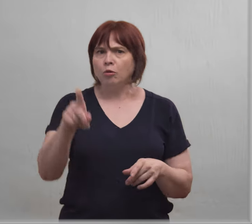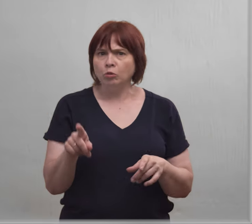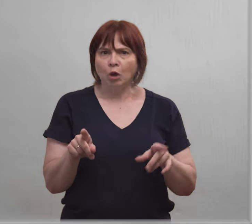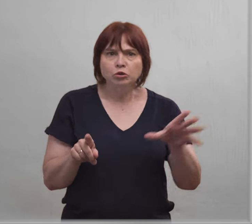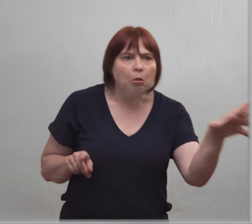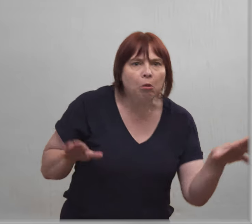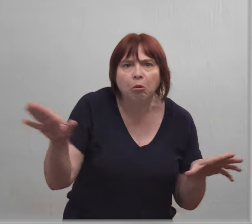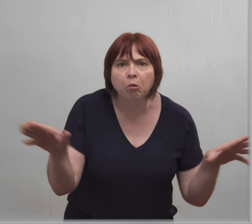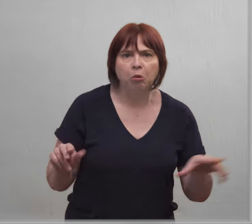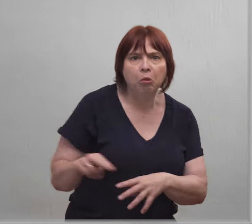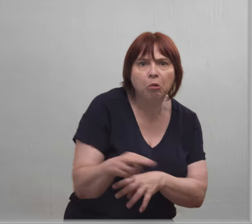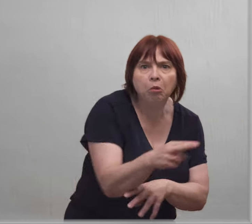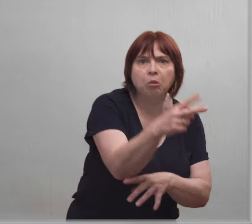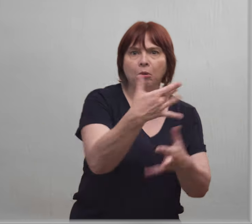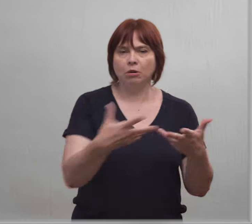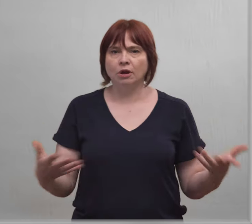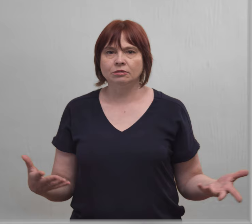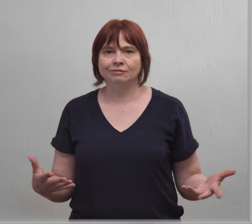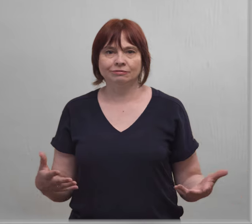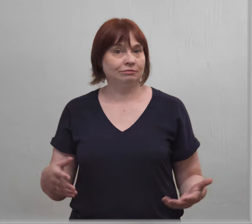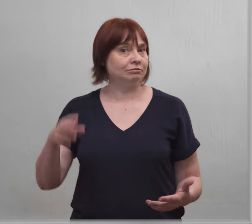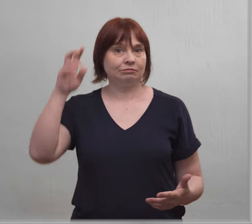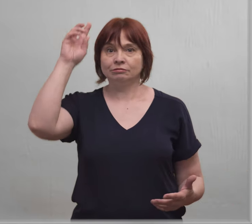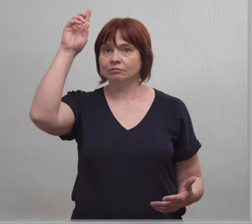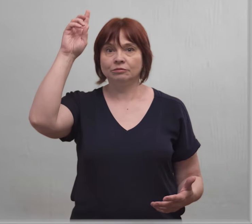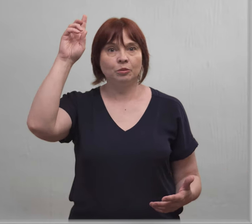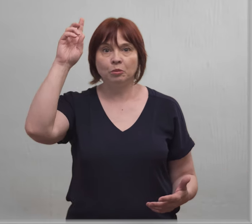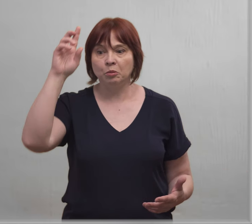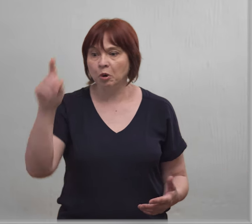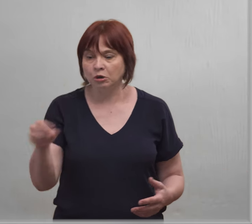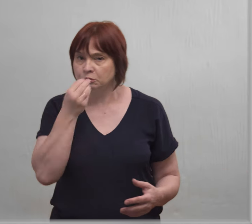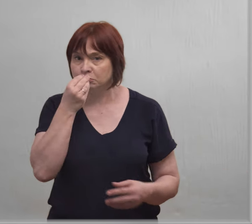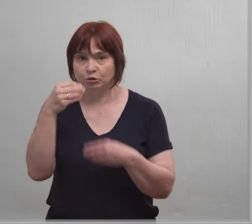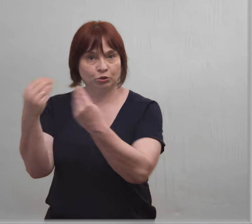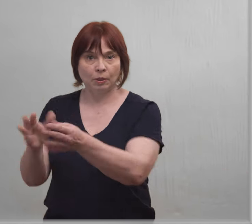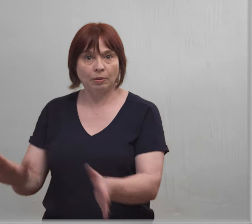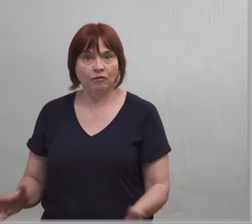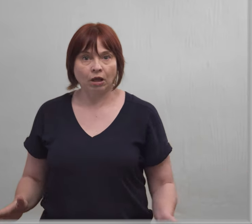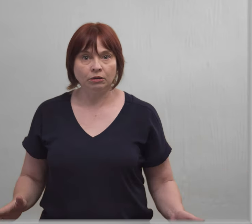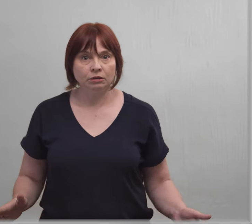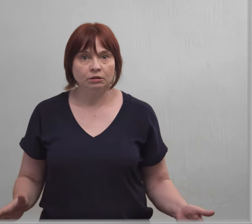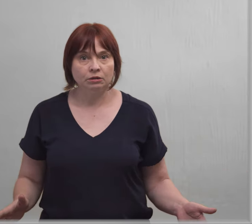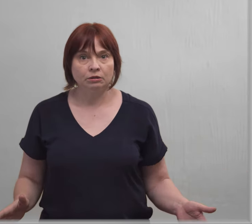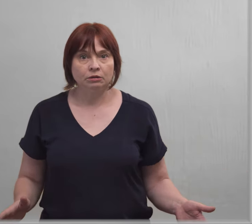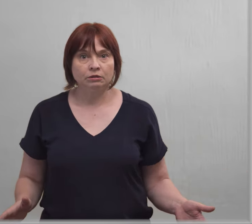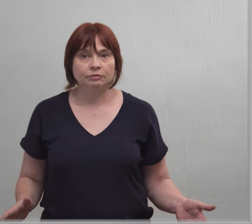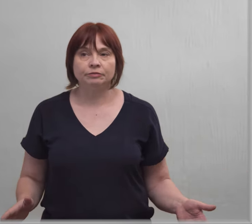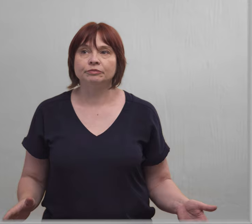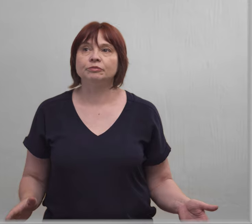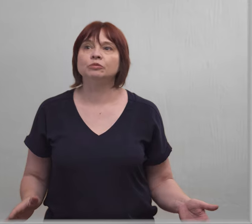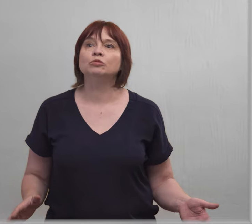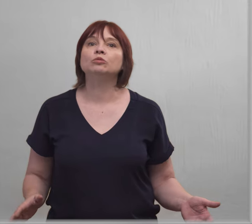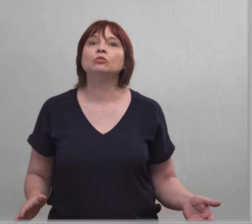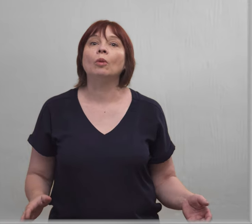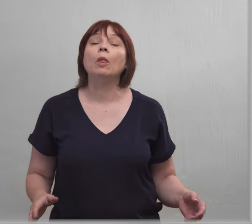пресмыкающимися, хотя в то время Бог еще не дал Адаму их в пищу или человеку. Потом все